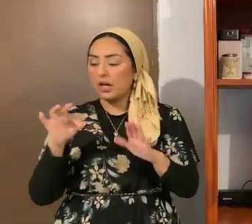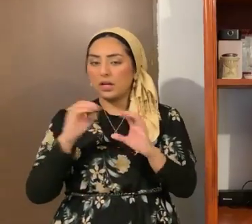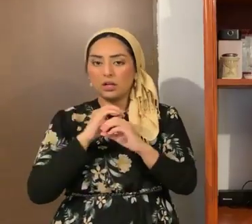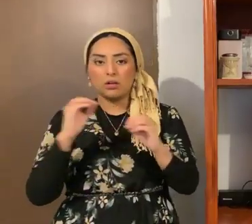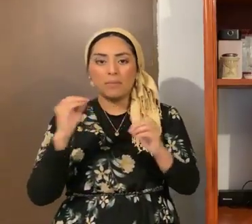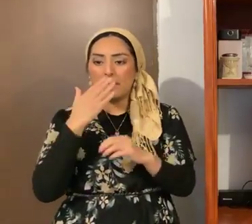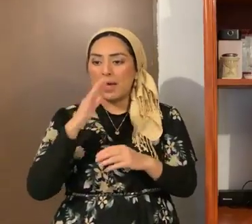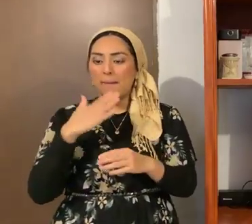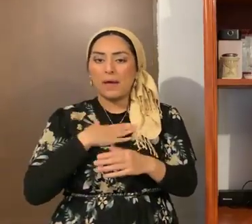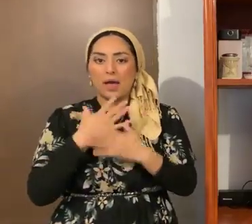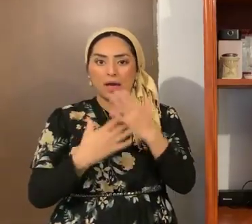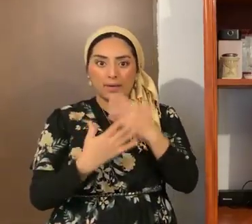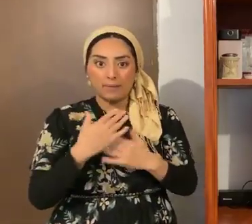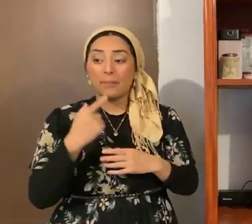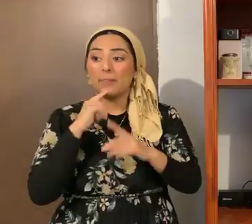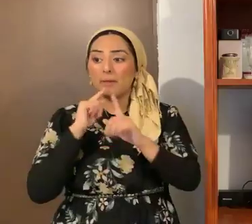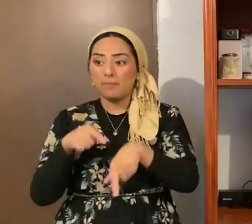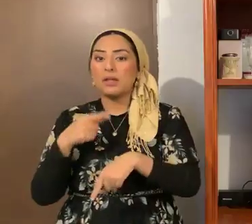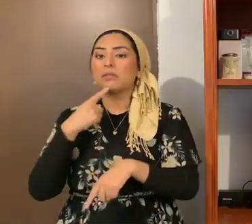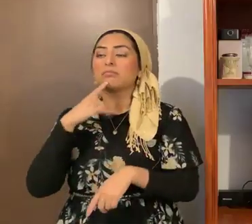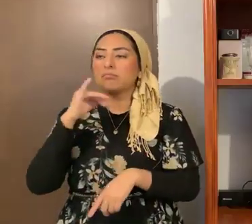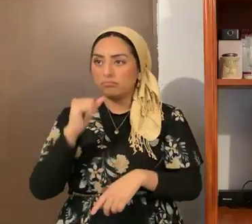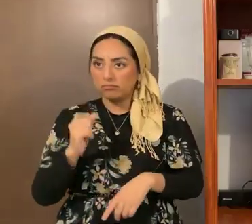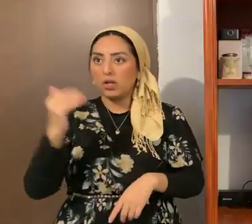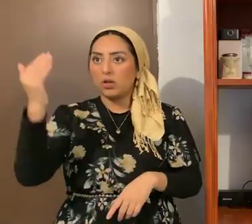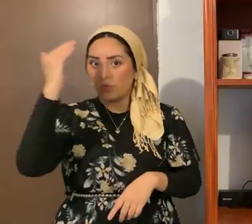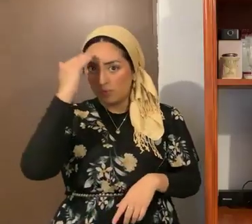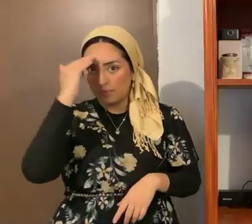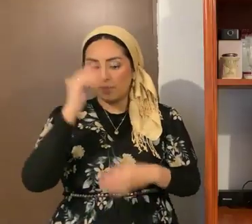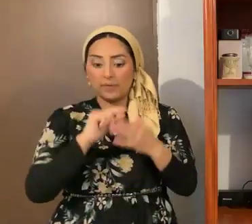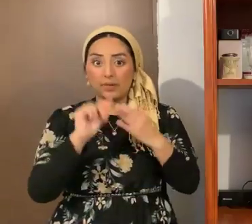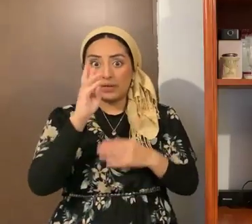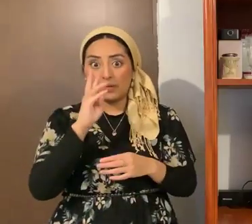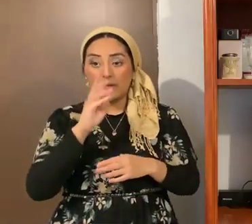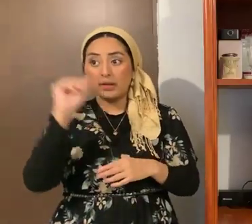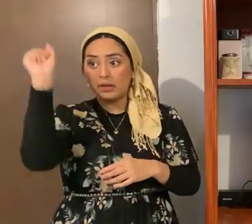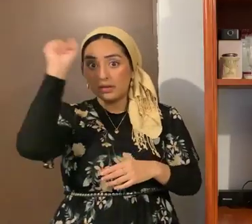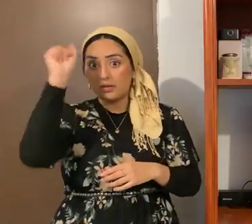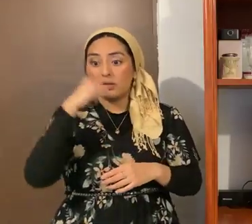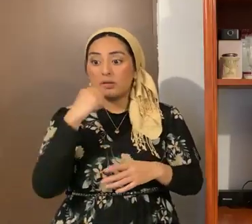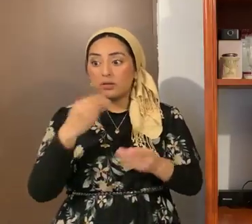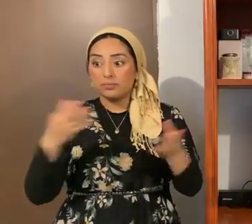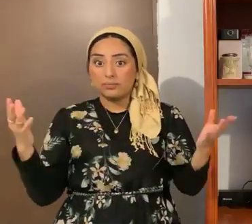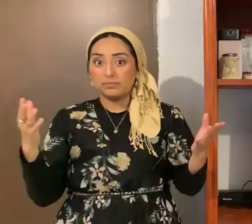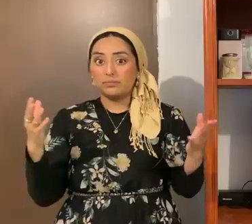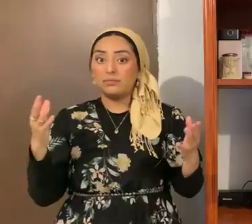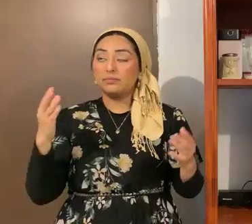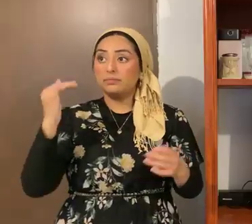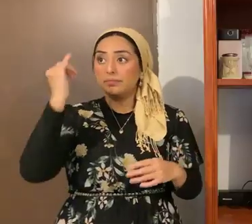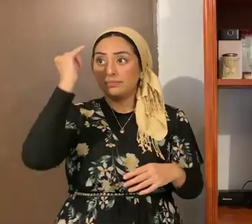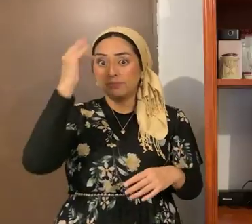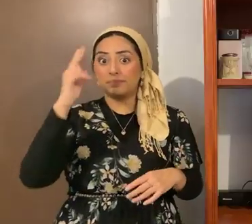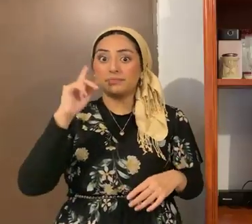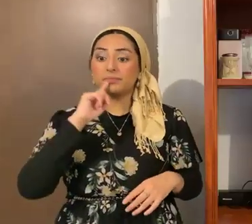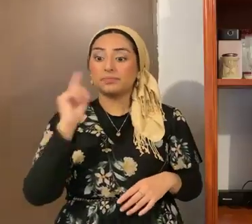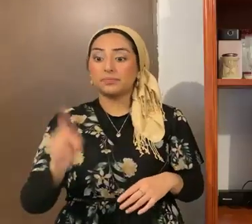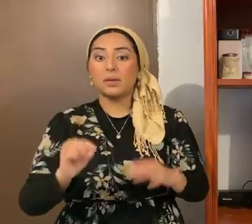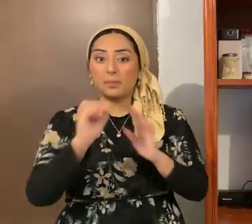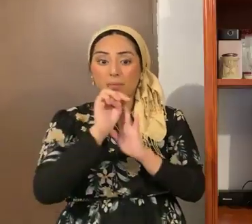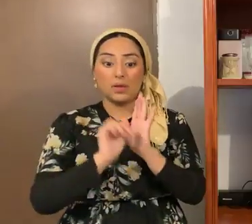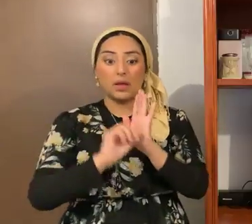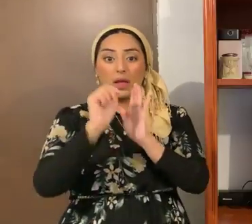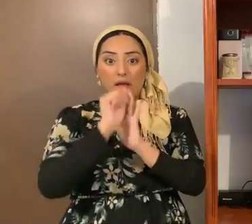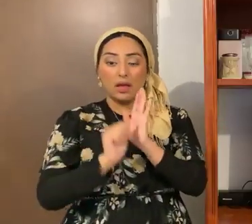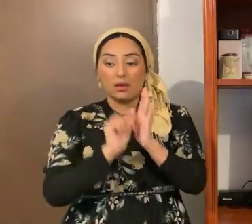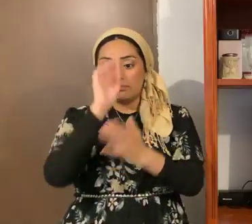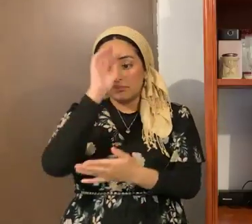en mi mano. Y ellos respondieron, así es. Aleluya. 6. Entonces Samuel dijo al pueblo, Yahweh que designó a Moshe y a Aarón y sacó